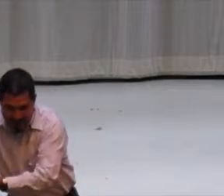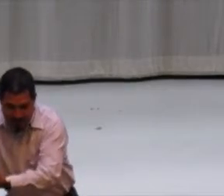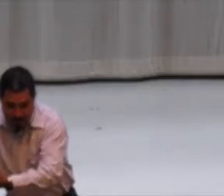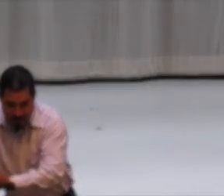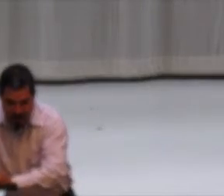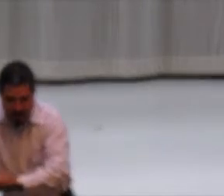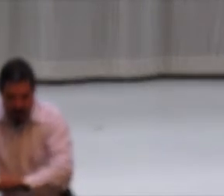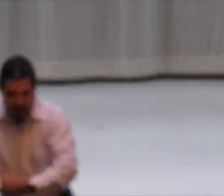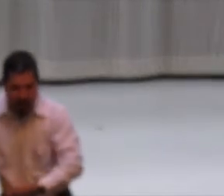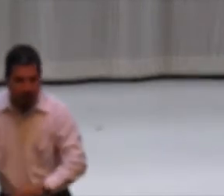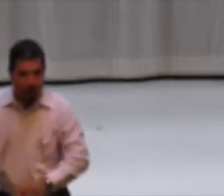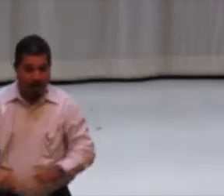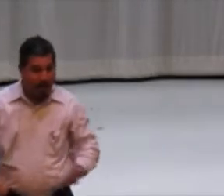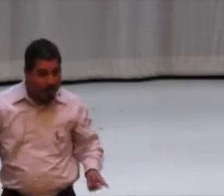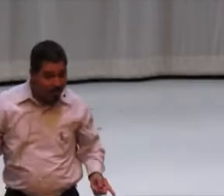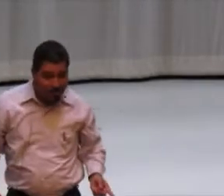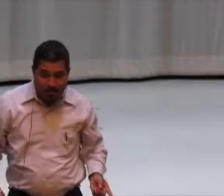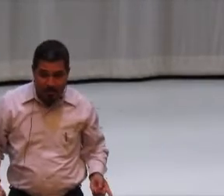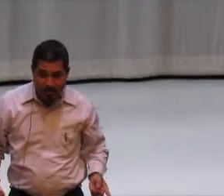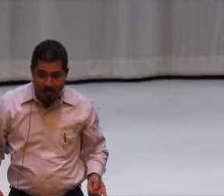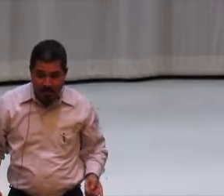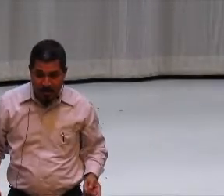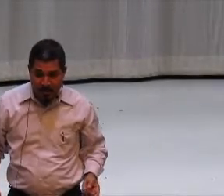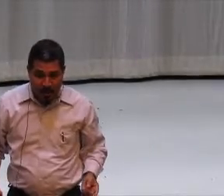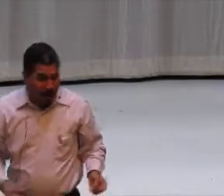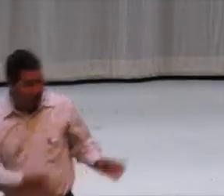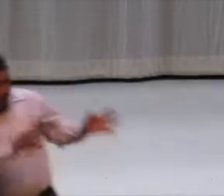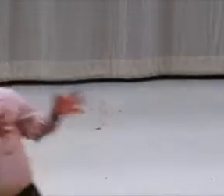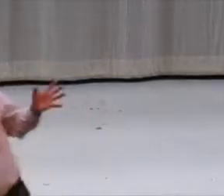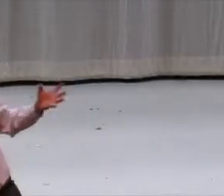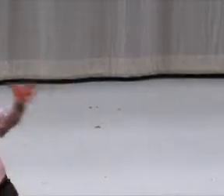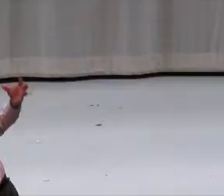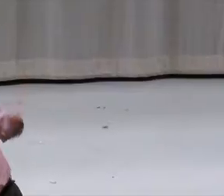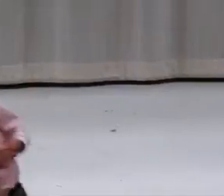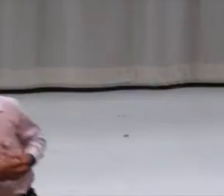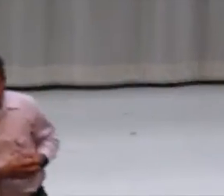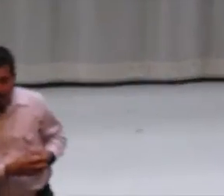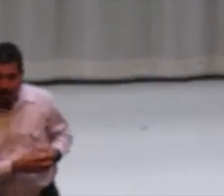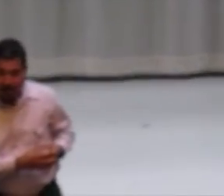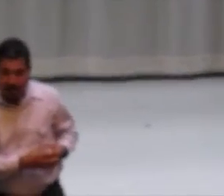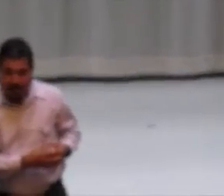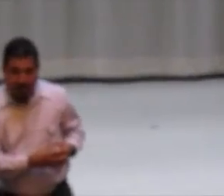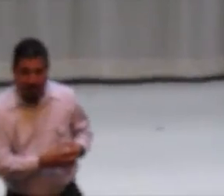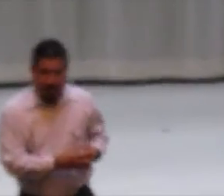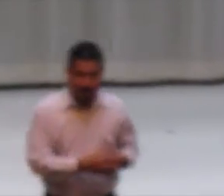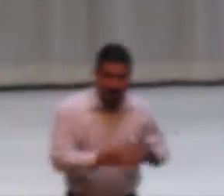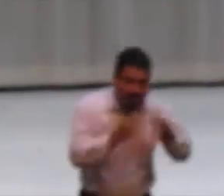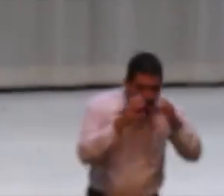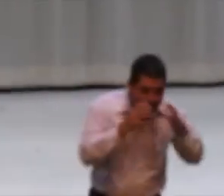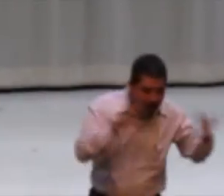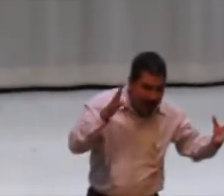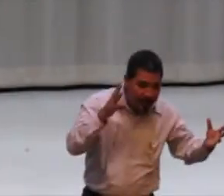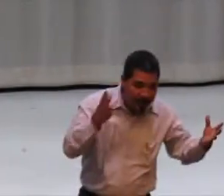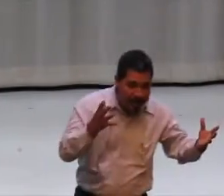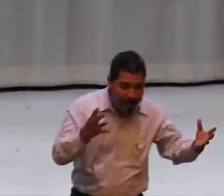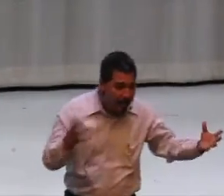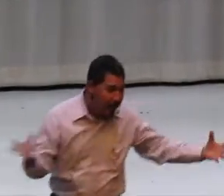abrazarlo? No podemos. Ah, nos va a morder. Y tiene una boca grande y quizás nos va a